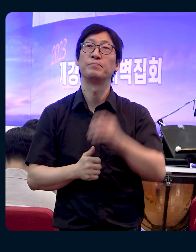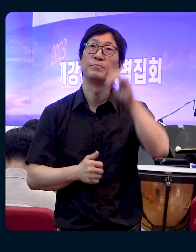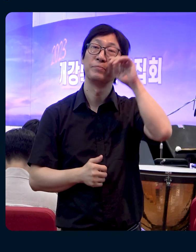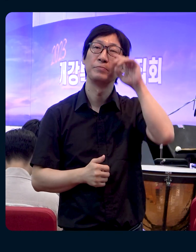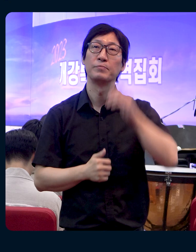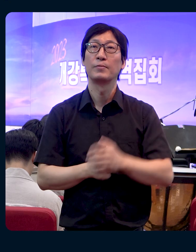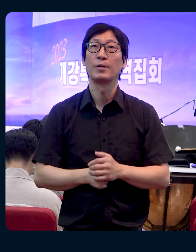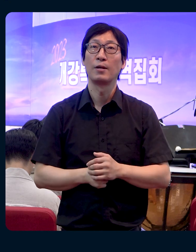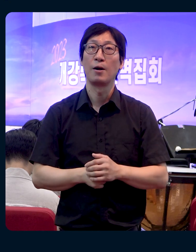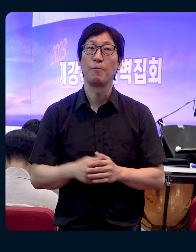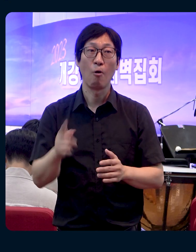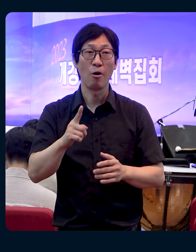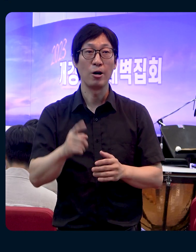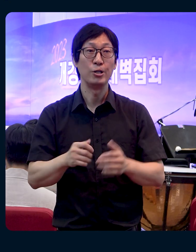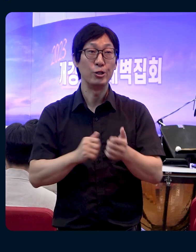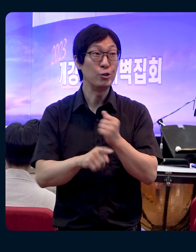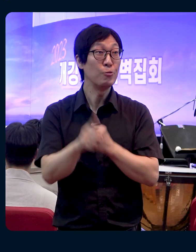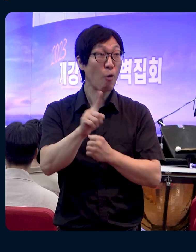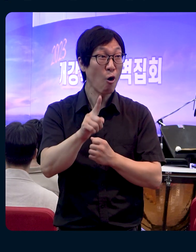무엇 때문에? 상 때문에.